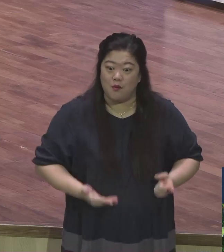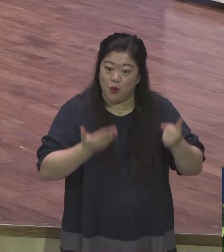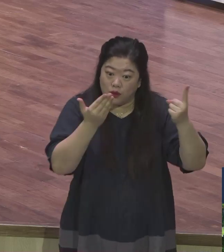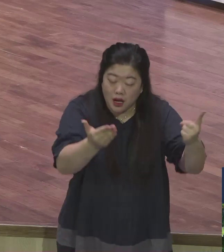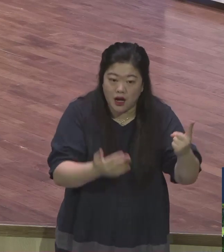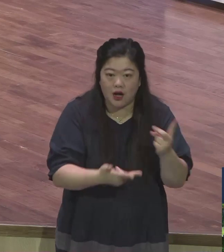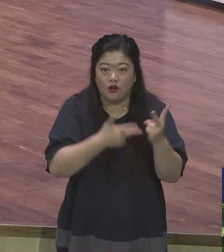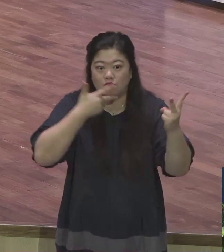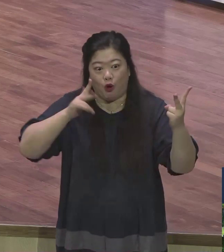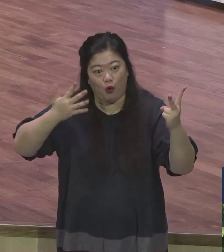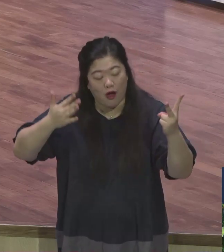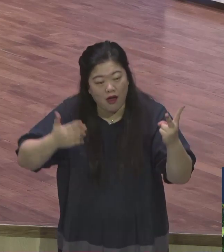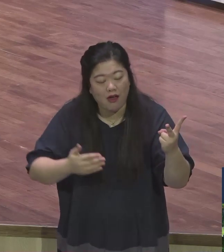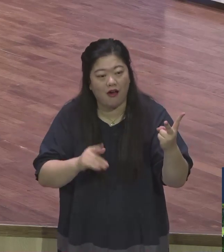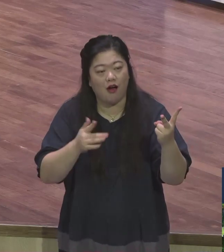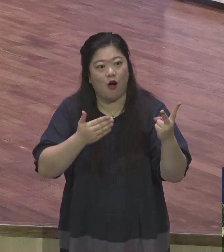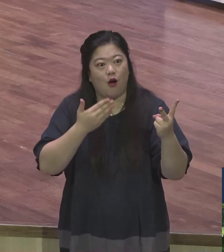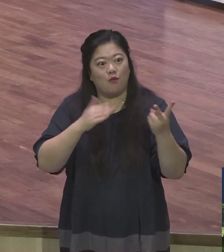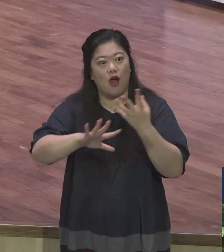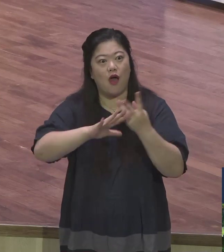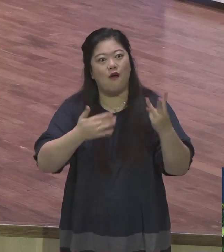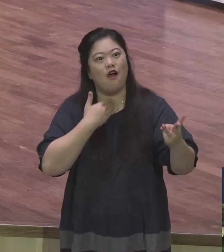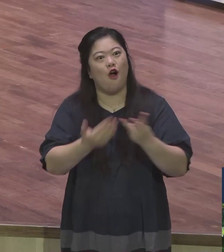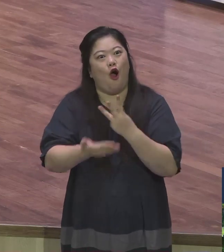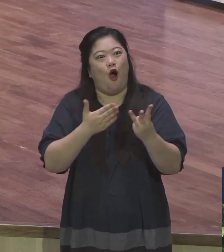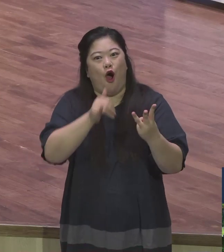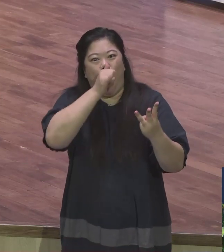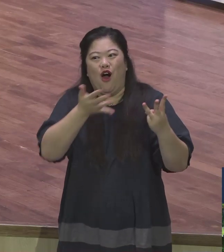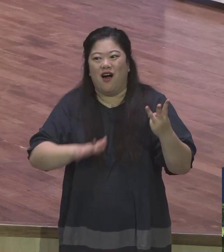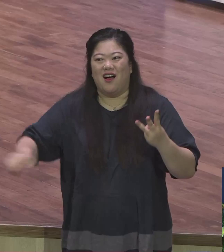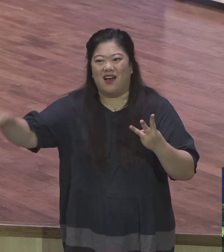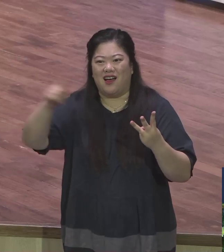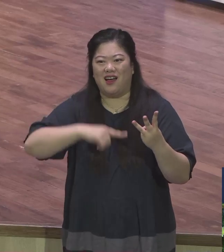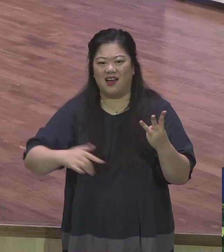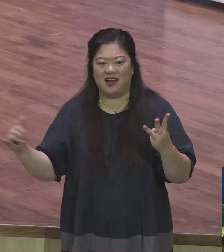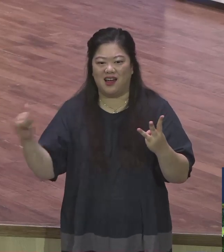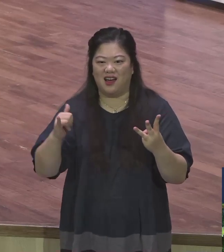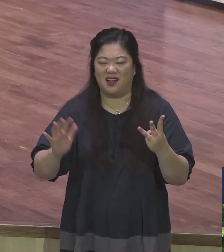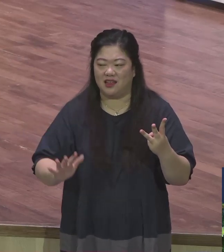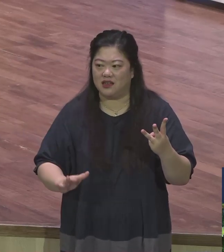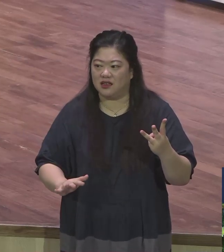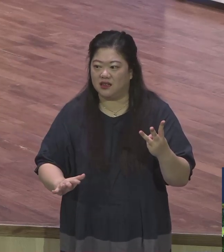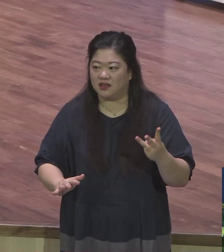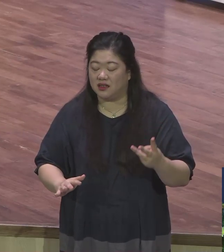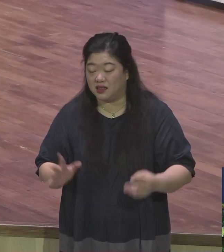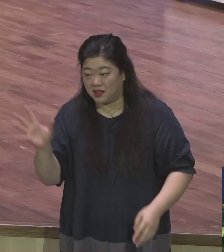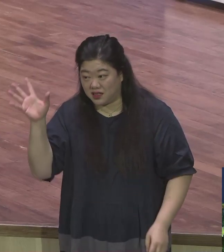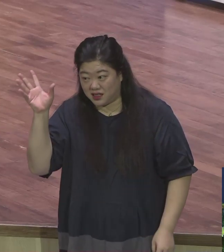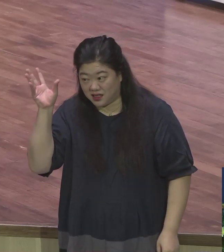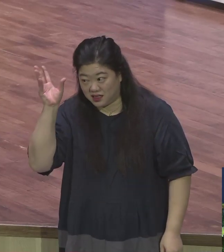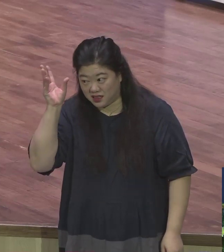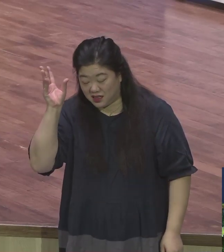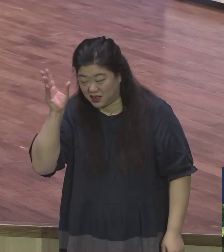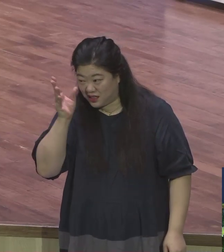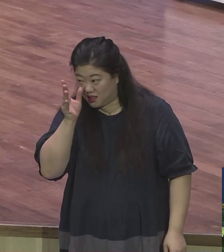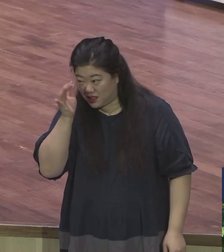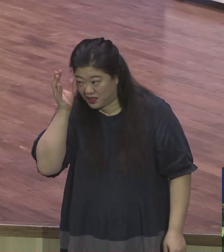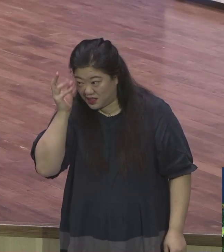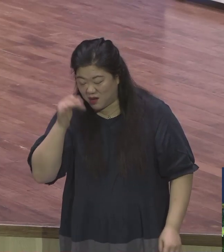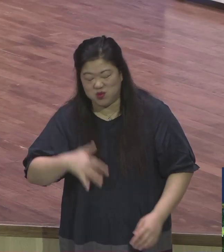거. 그냥 1, 2년 동안 확 열린데. 안 해, 안 가. 이게 등신이라서 안 가는지 겁이 나서 안 가는지